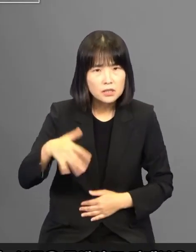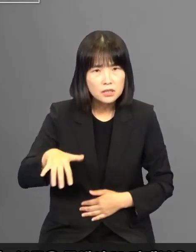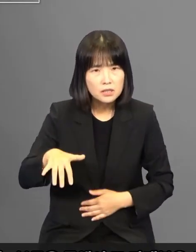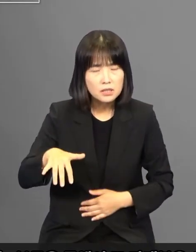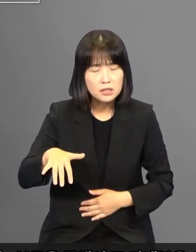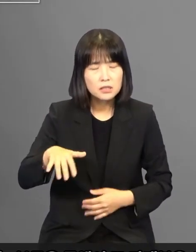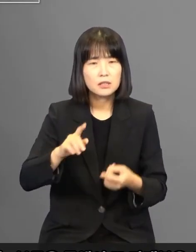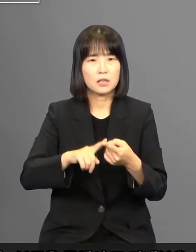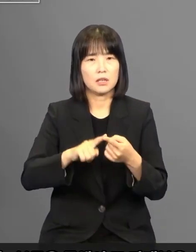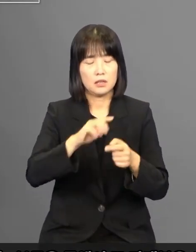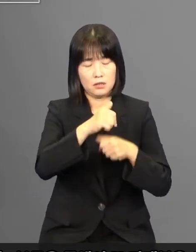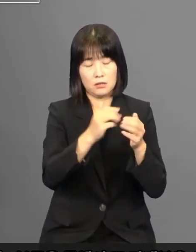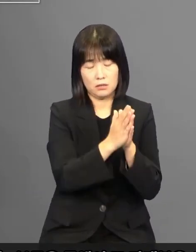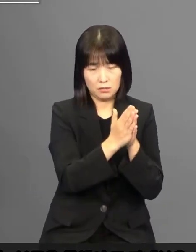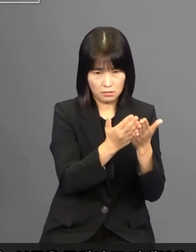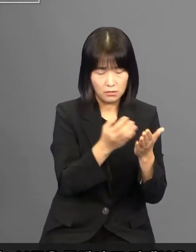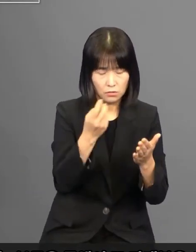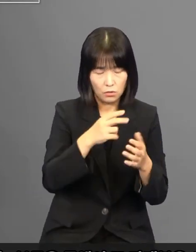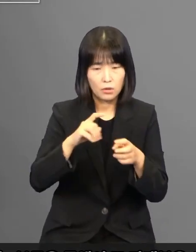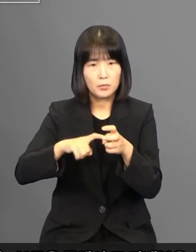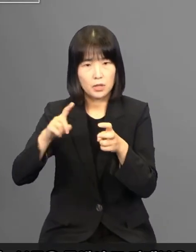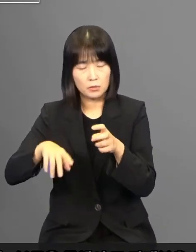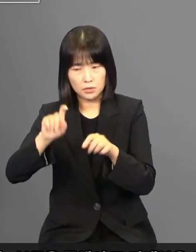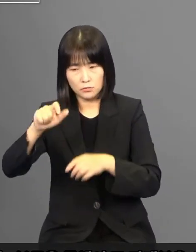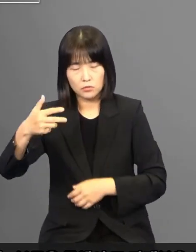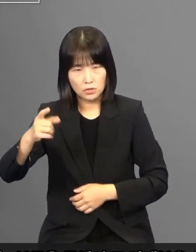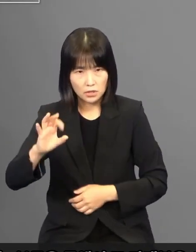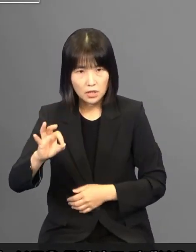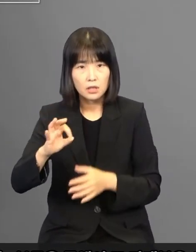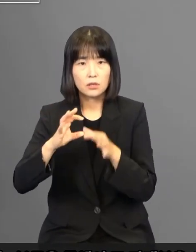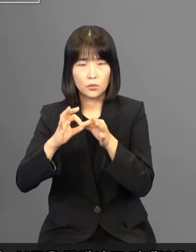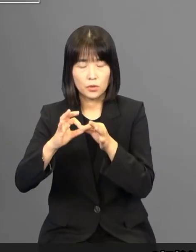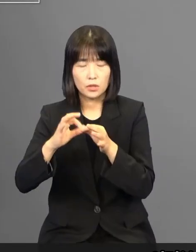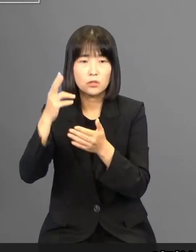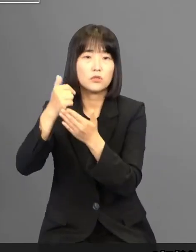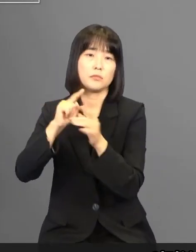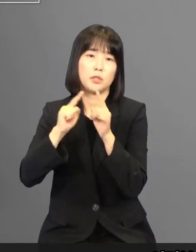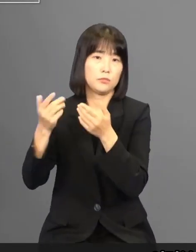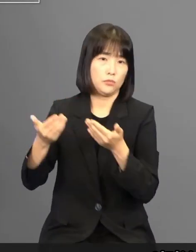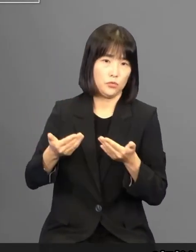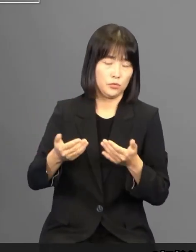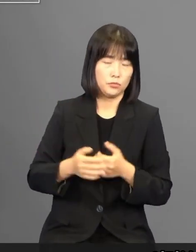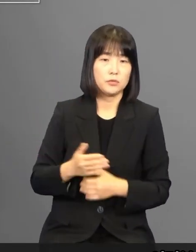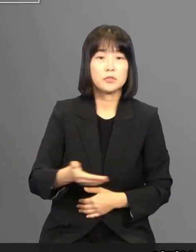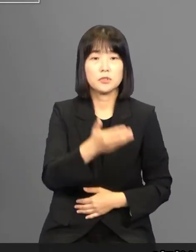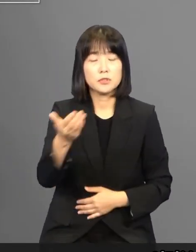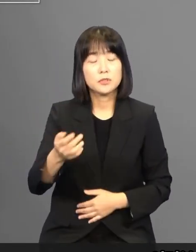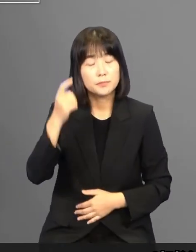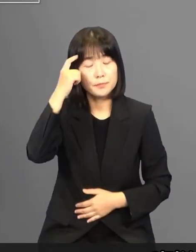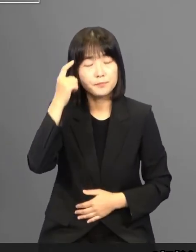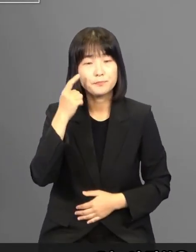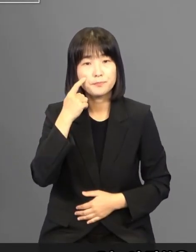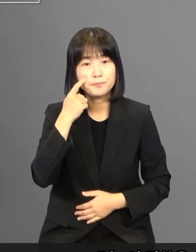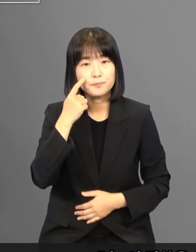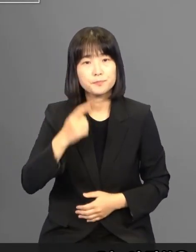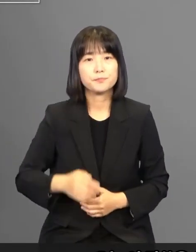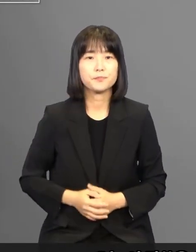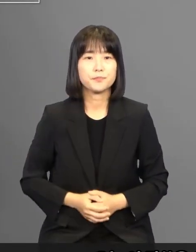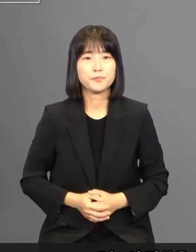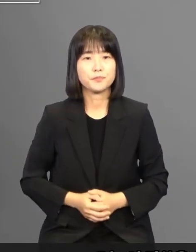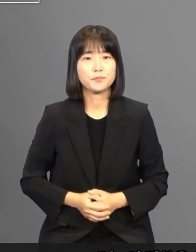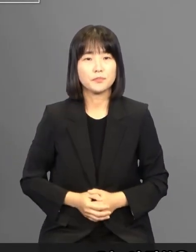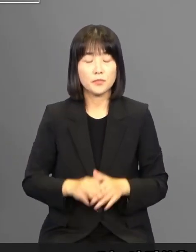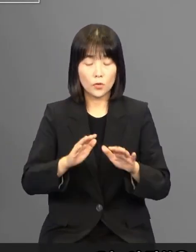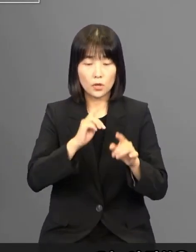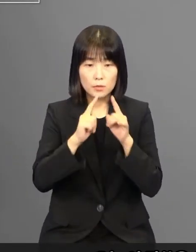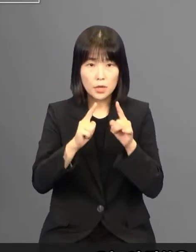통해서 또 마태복음 16장을 통해서 주님은 우리에게 말씀하시죠. 여러분 생각해 보십시오. 오늘 이 말씀은